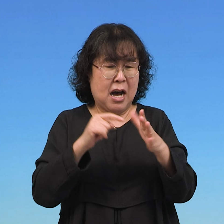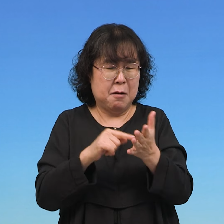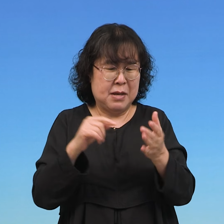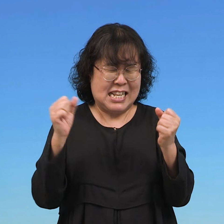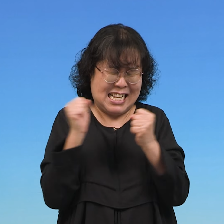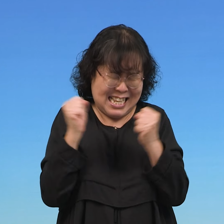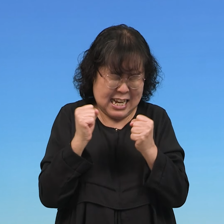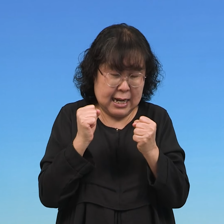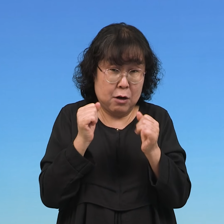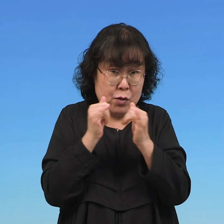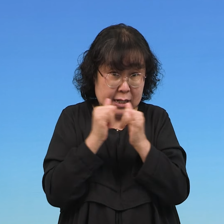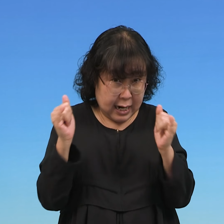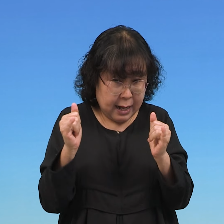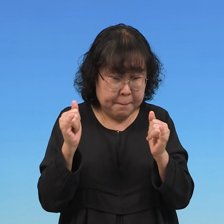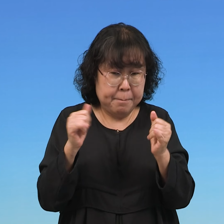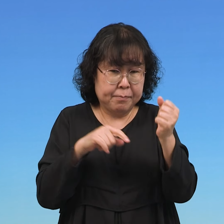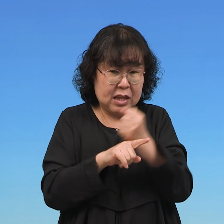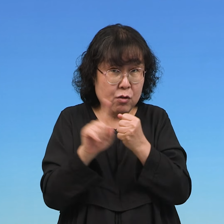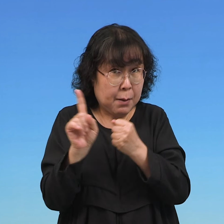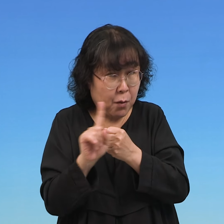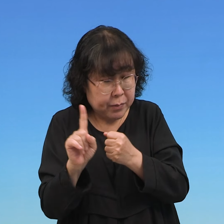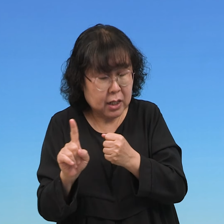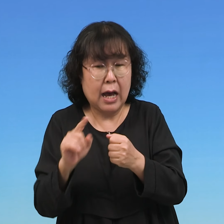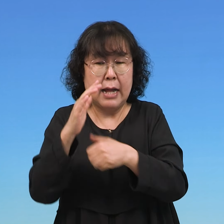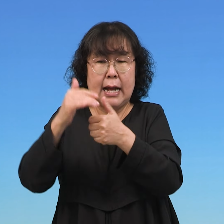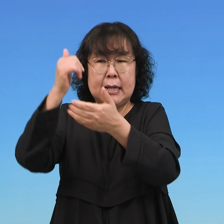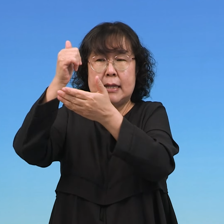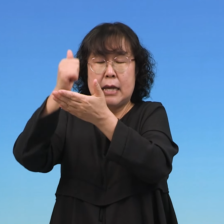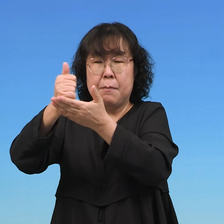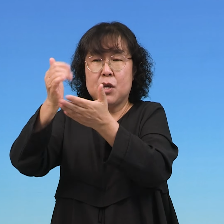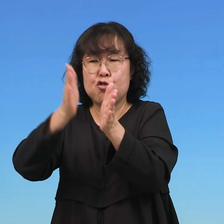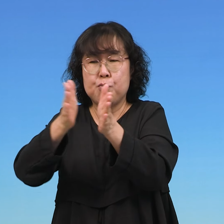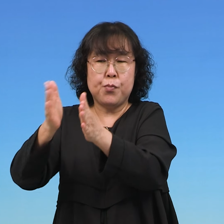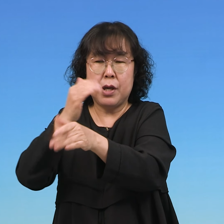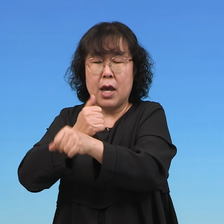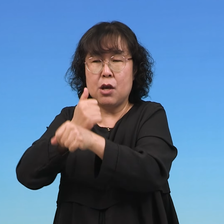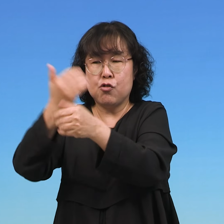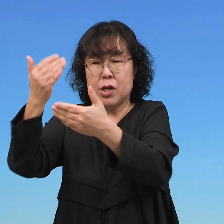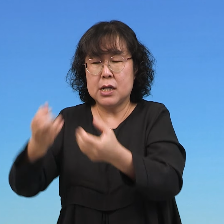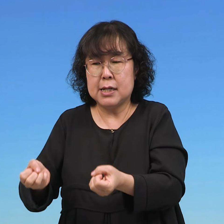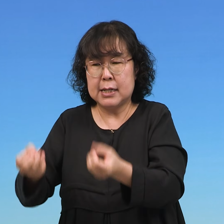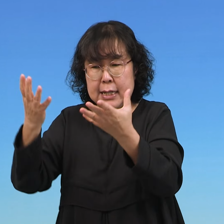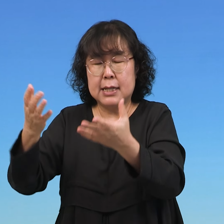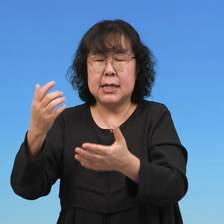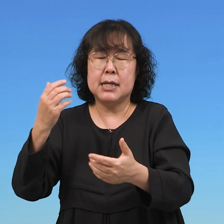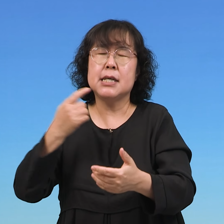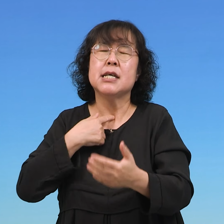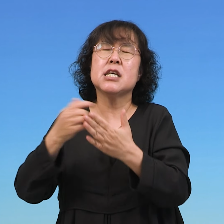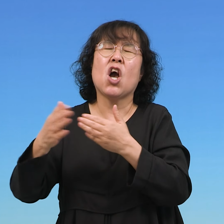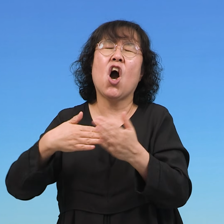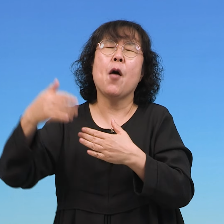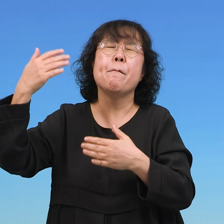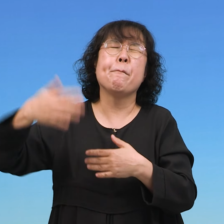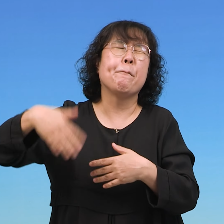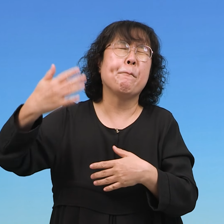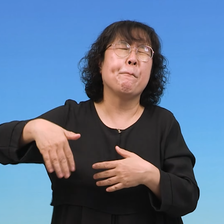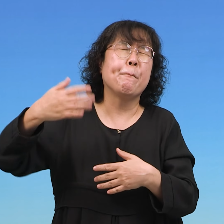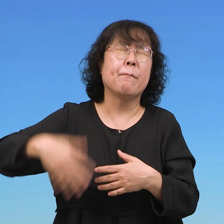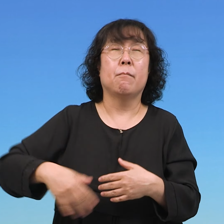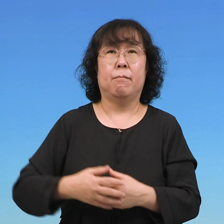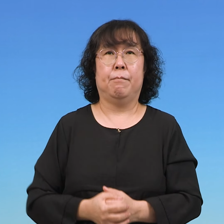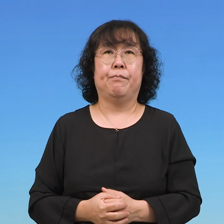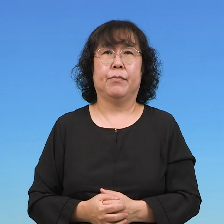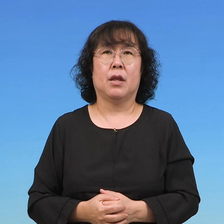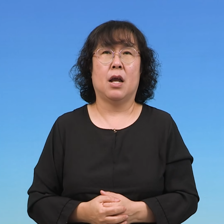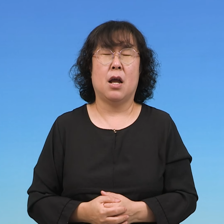하나님이 배설해 주시는 잔치를 경험해 본 적이 없어요. 여러분 그거 아십니까? 환대? 하나님의